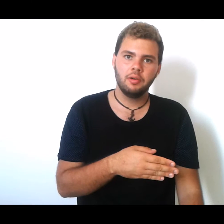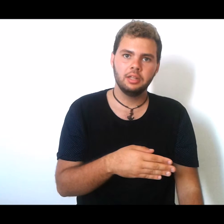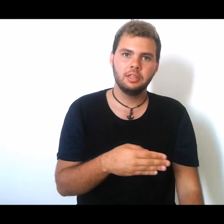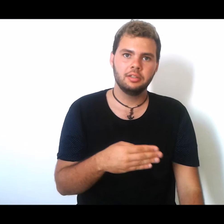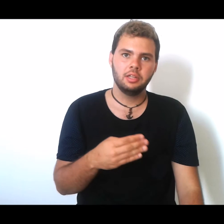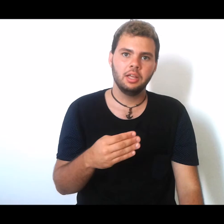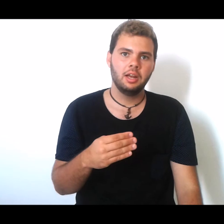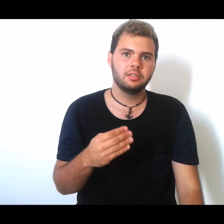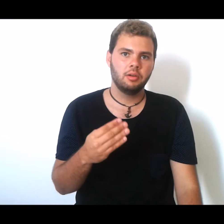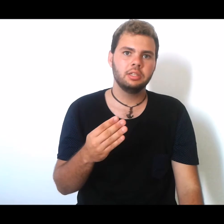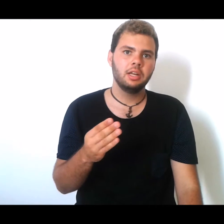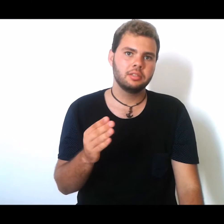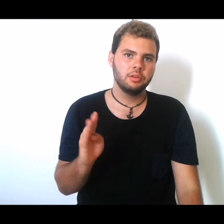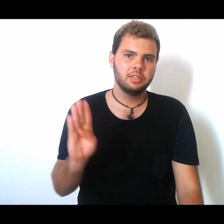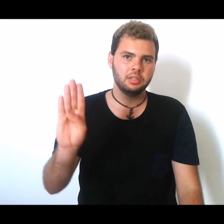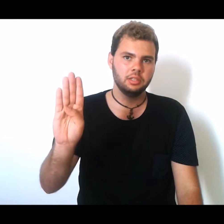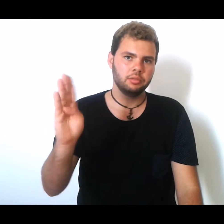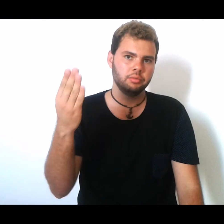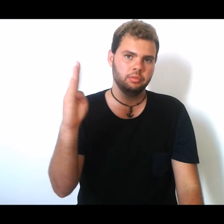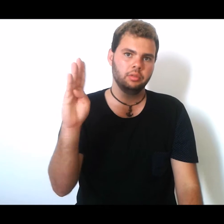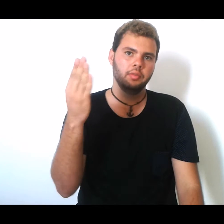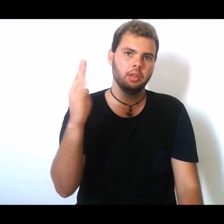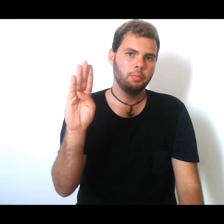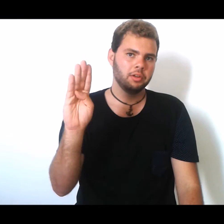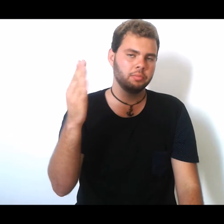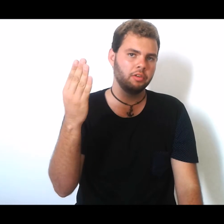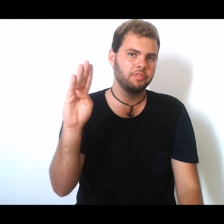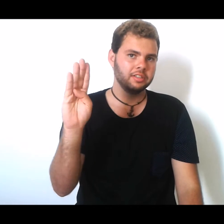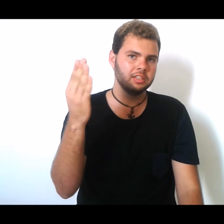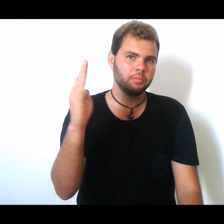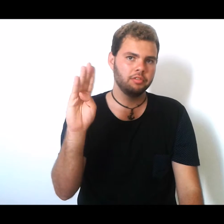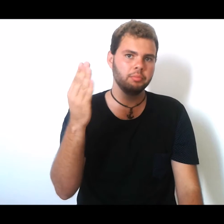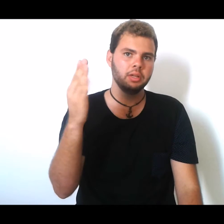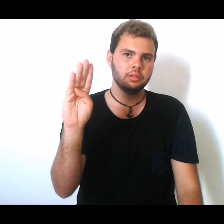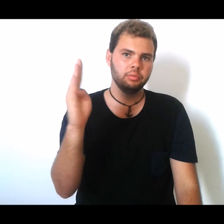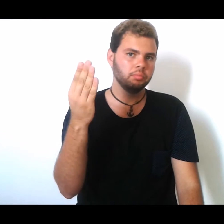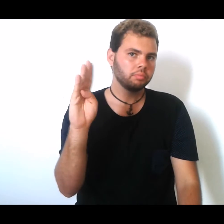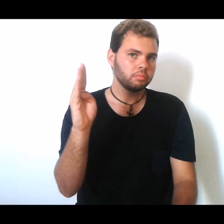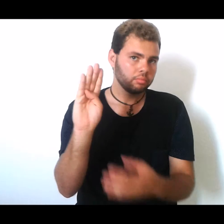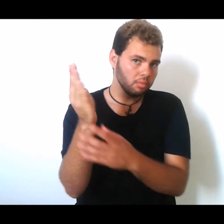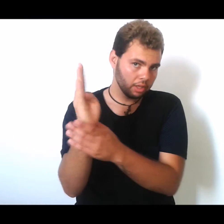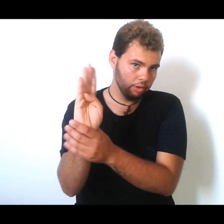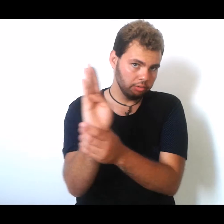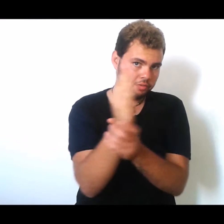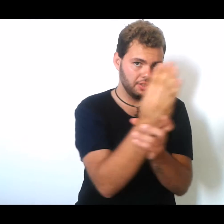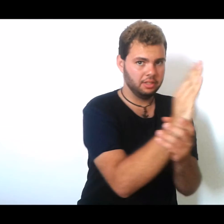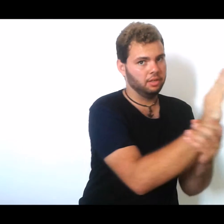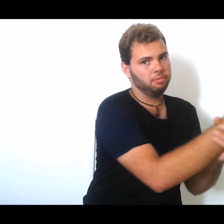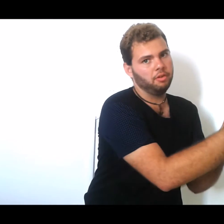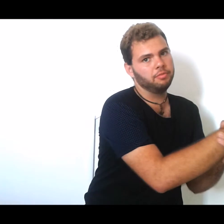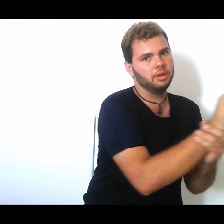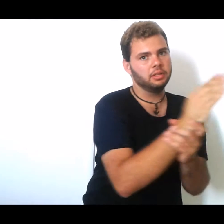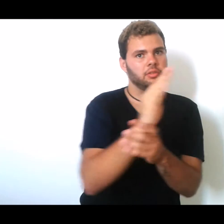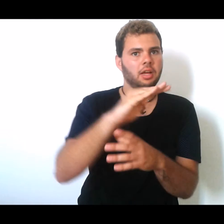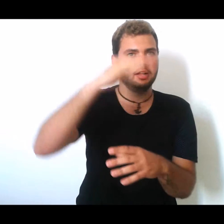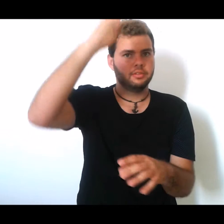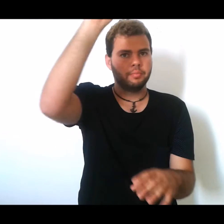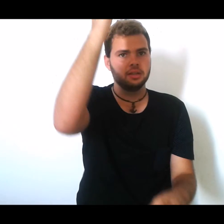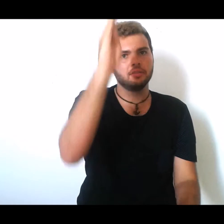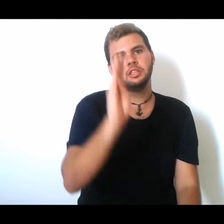há em relação à direção e sentido. Eu posso fazer esse movimento e eu não estou fazendo nenhum movimento em relação para cima